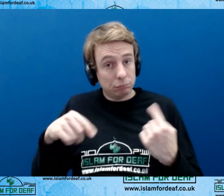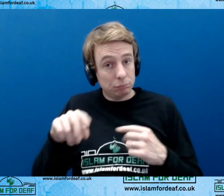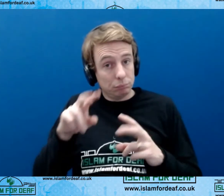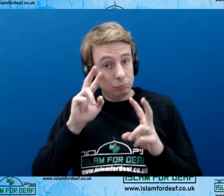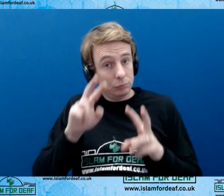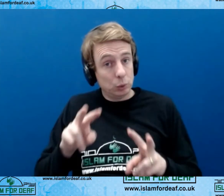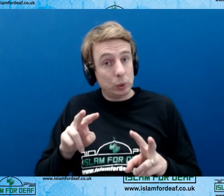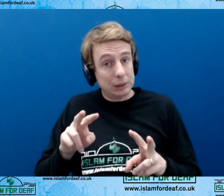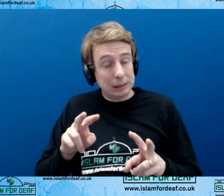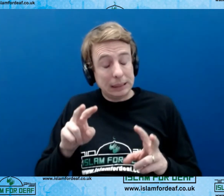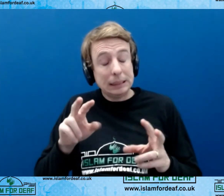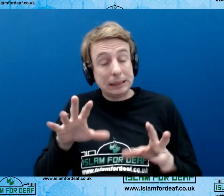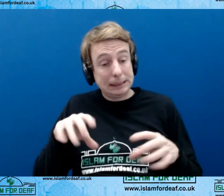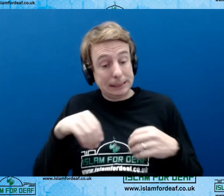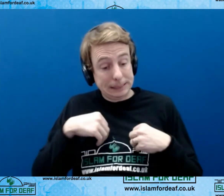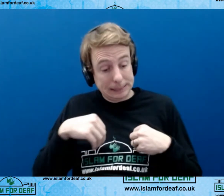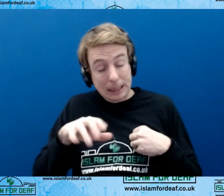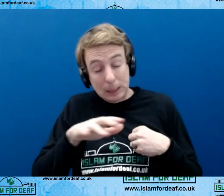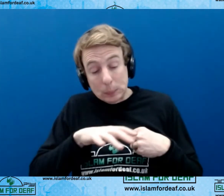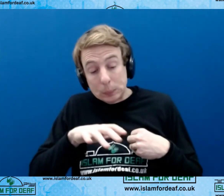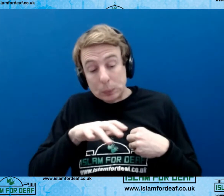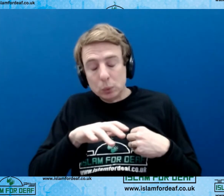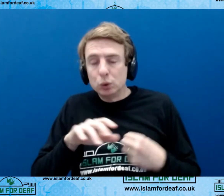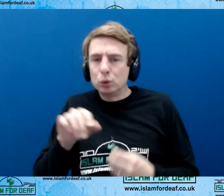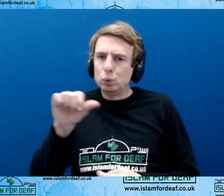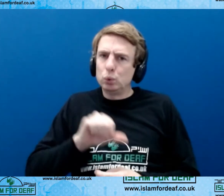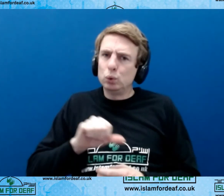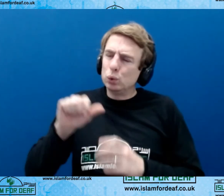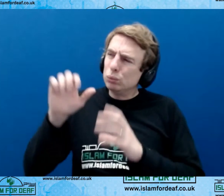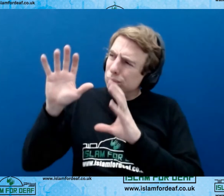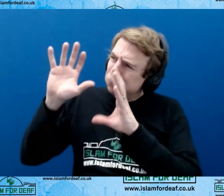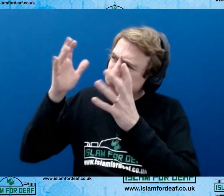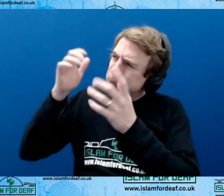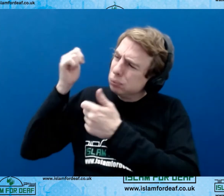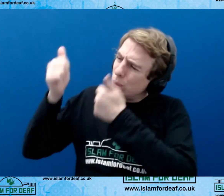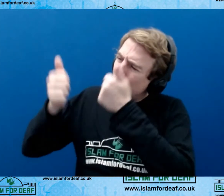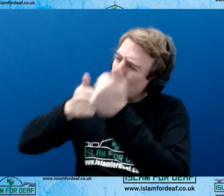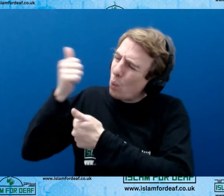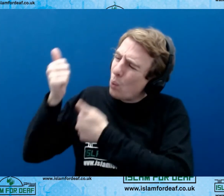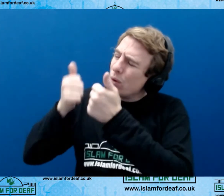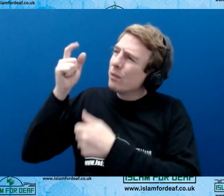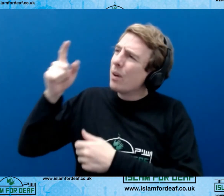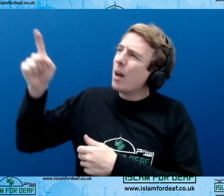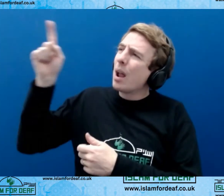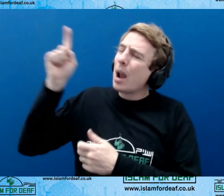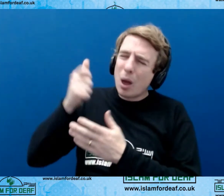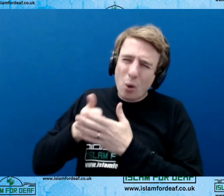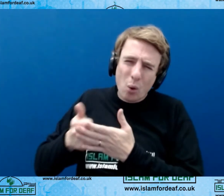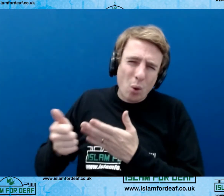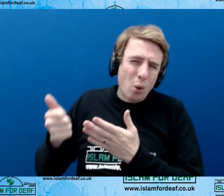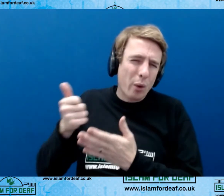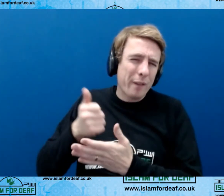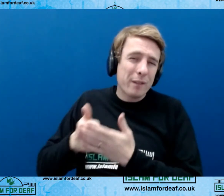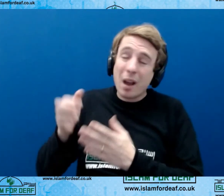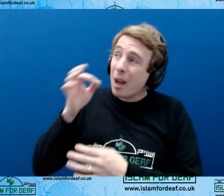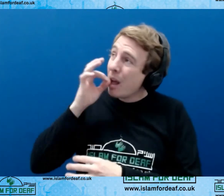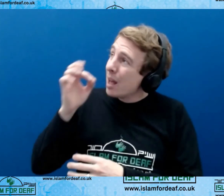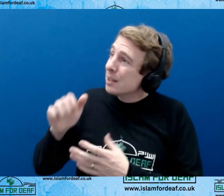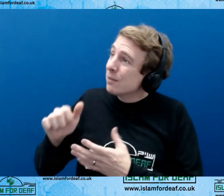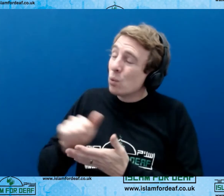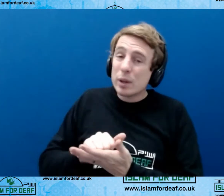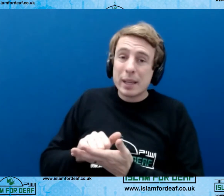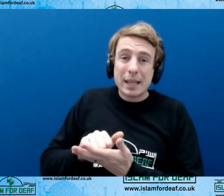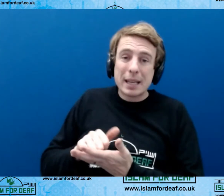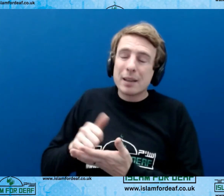Lord abundantly and ask for his forgiveness abundantly. ثم قال تعالى إنه كان توابا، أي أن